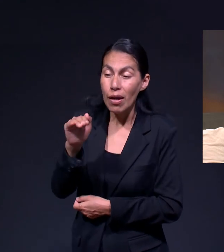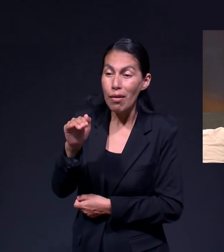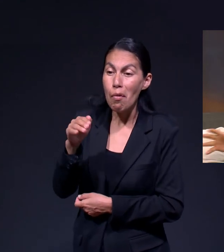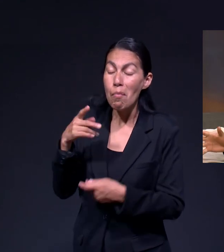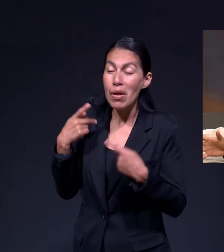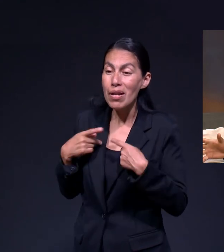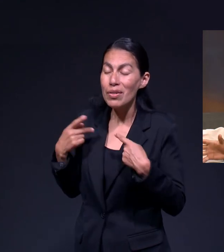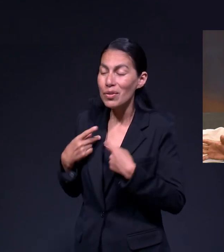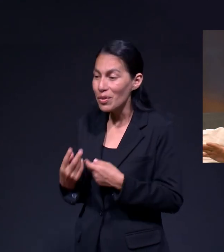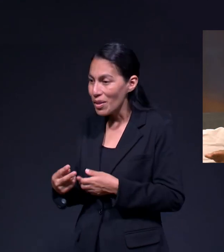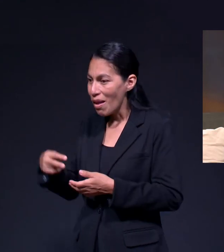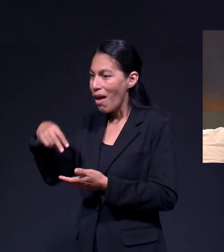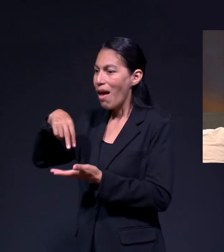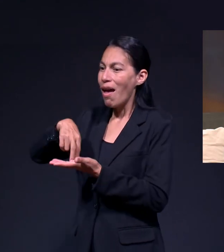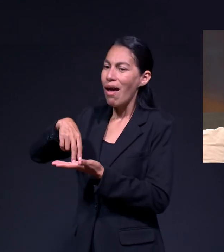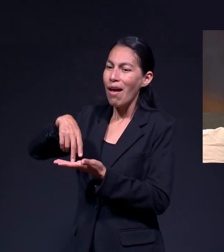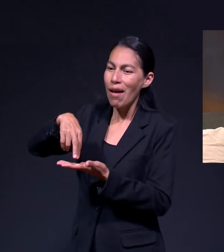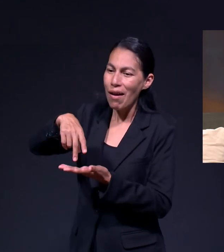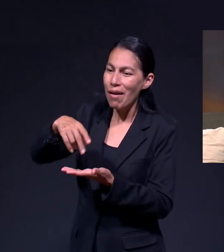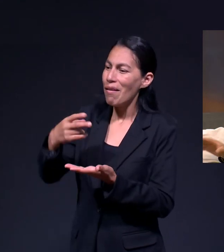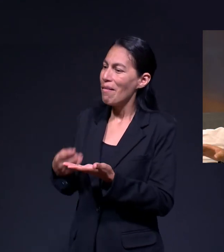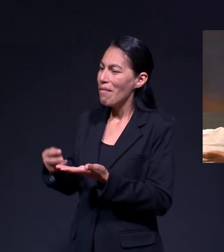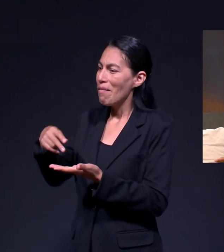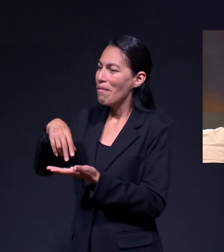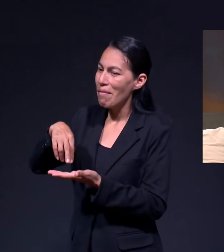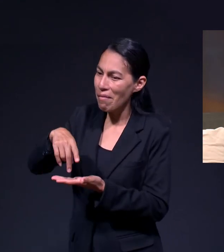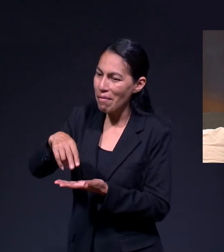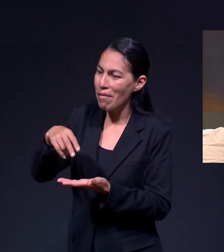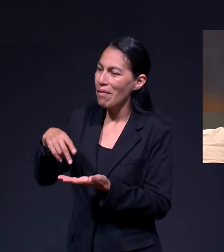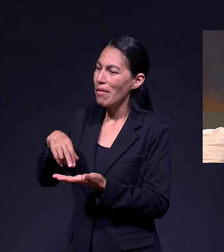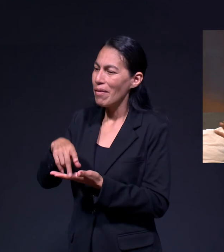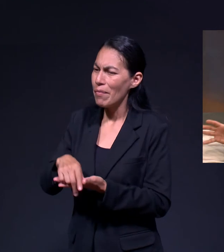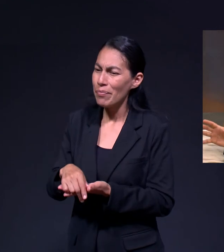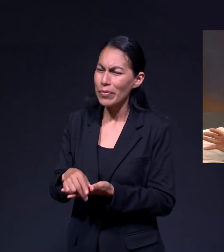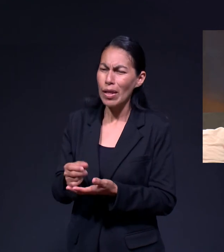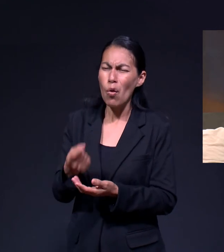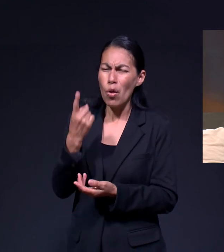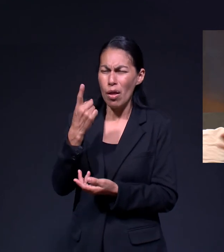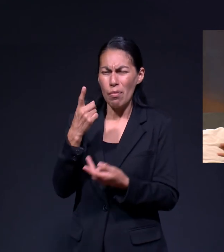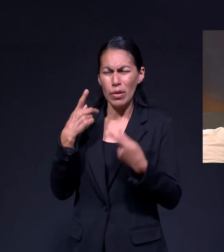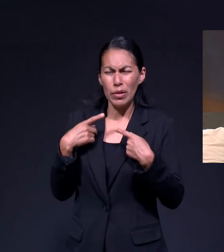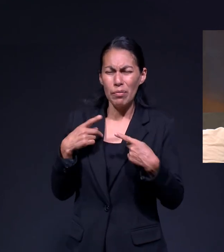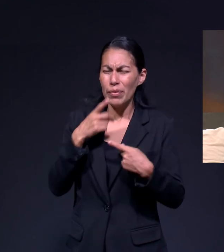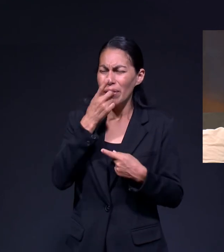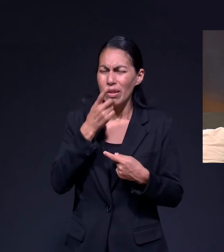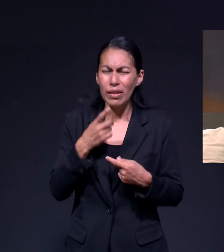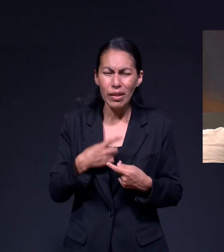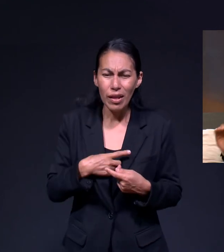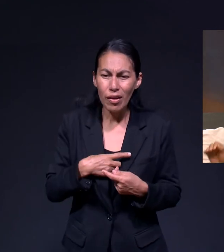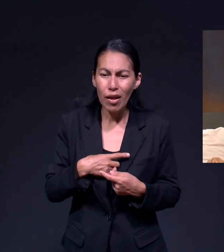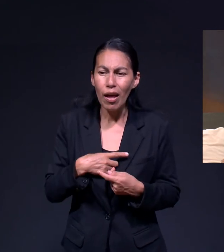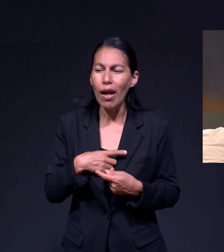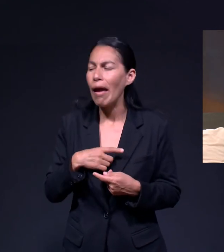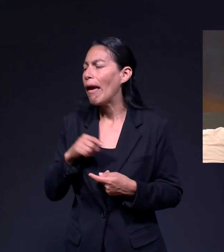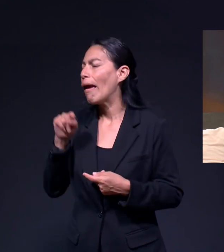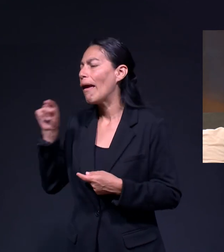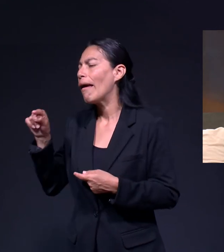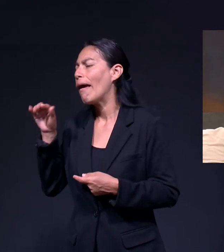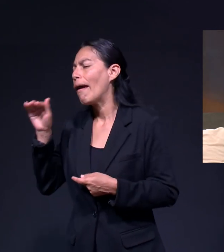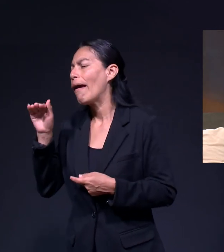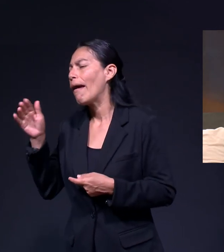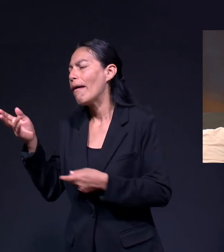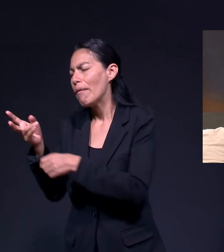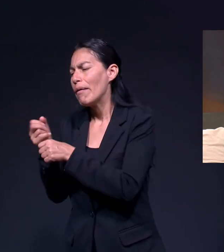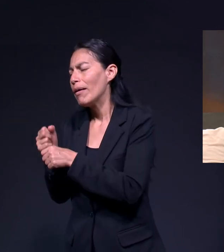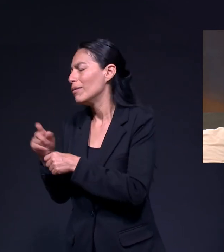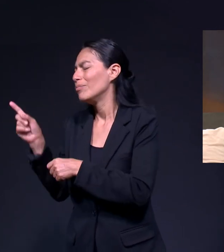incluso una persona que me habían hecho con ella ni lo intentes porque es de verdad que ella le hemos hecho invitaciones estaría